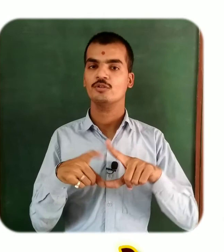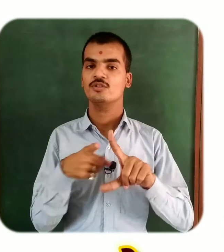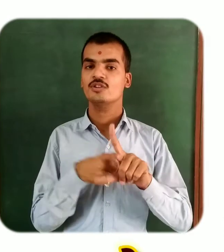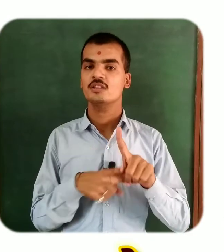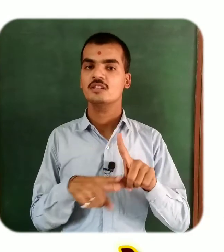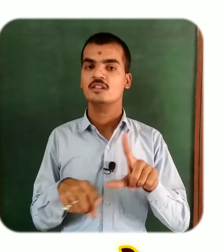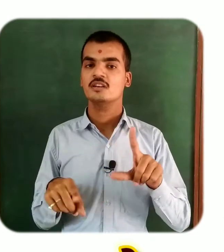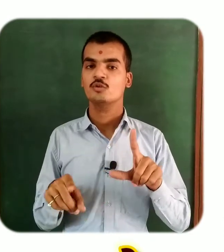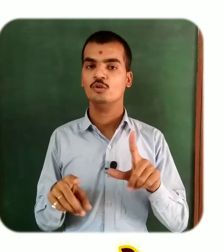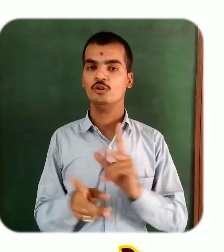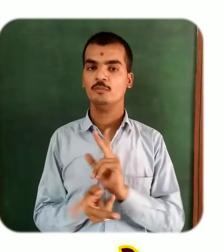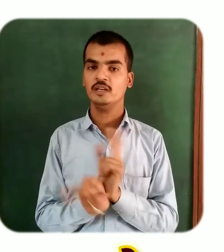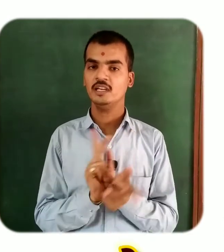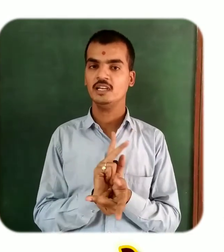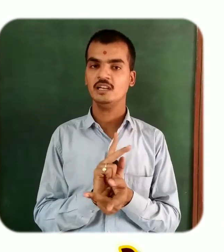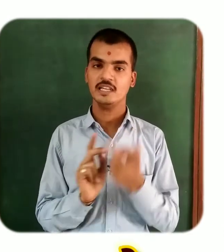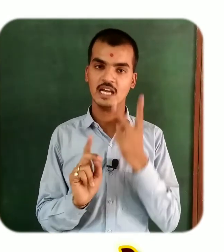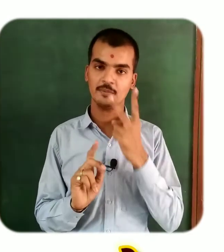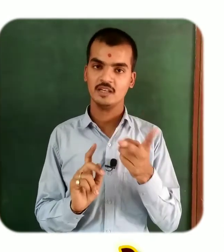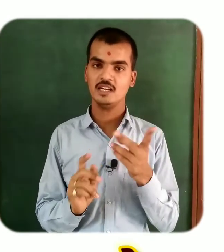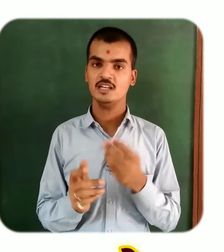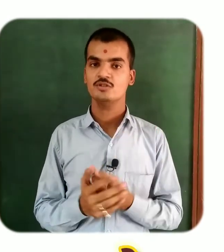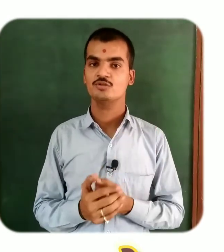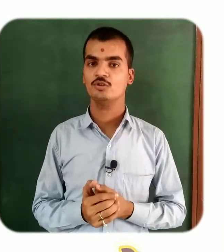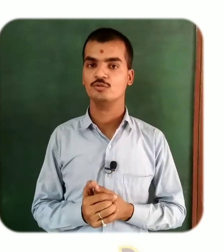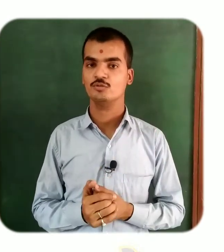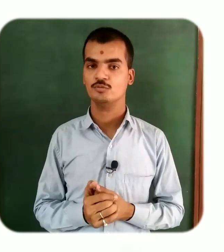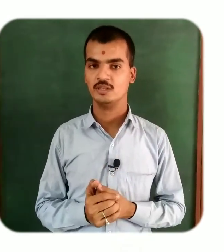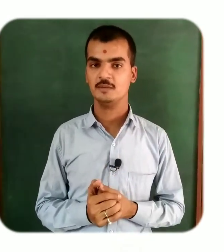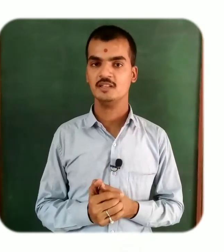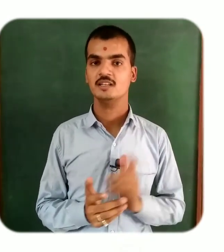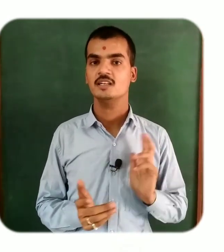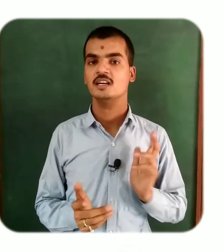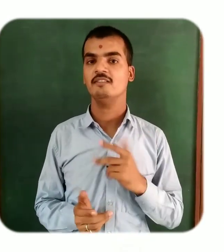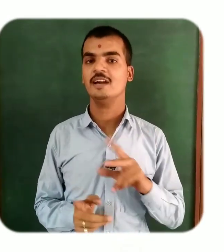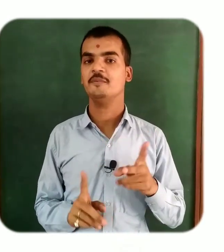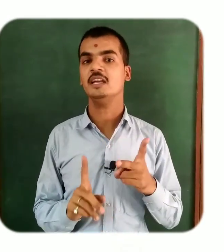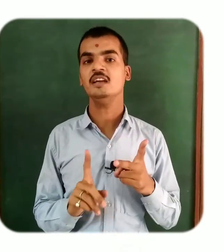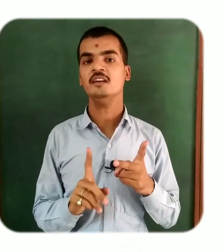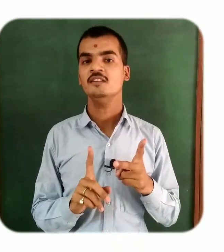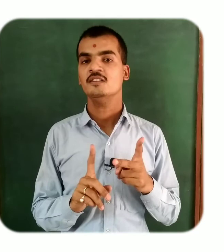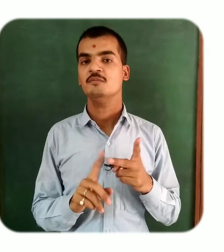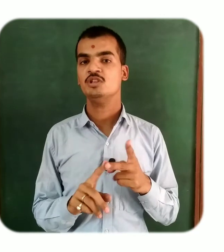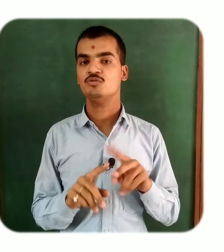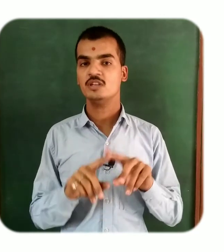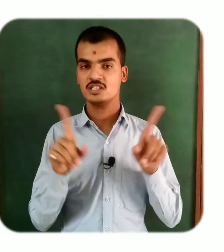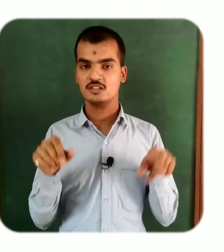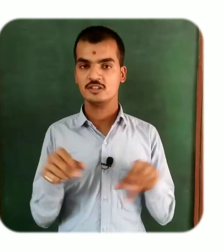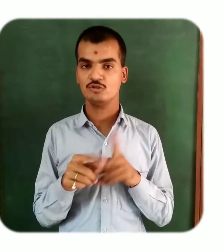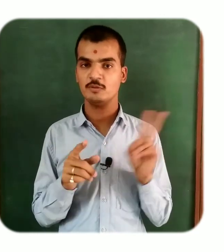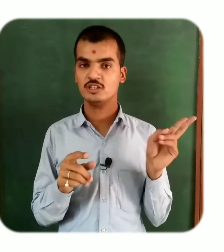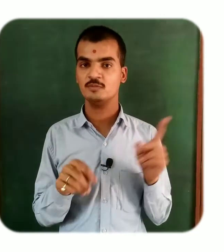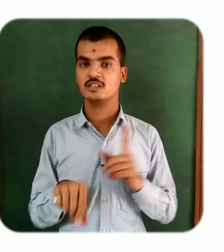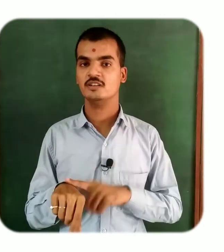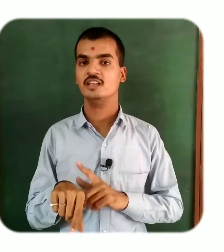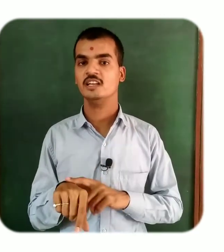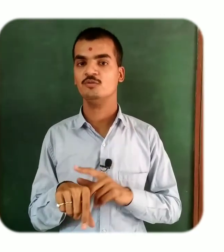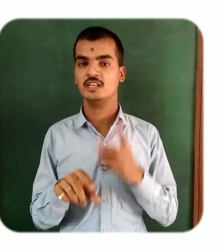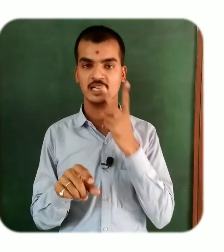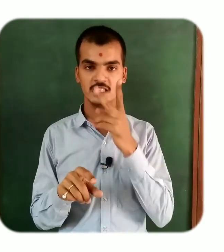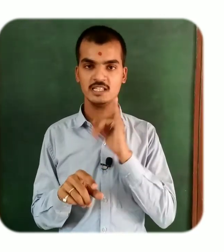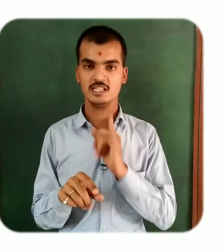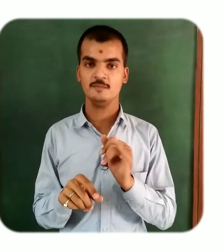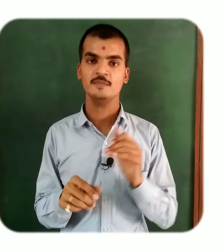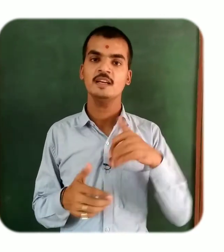કાટકોણ ખૂણો બને એ આપણે જોયું, બરાબર? હવે આપણે બીજું એક ચિત્ર જોવો. બાજુમાં